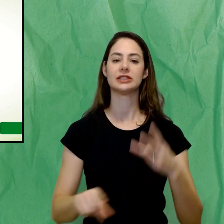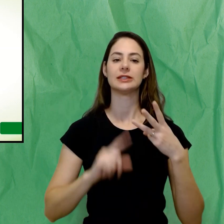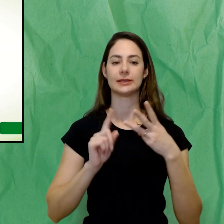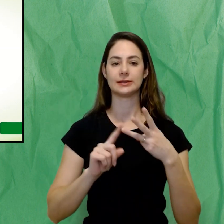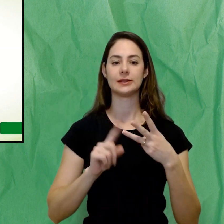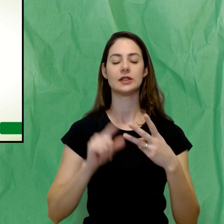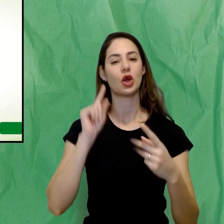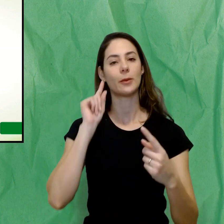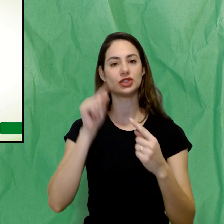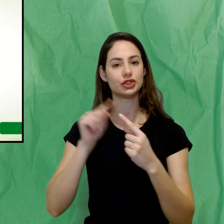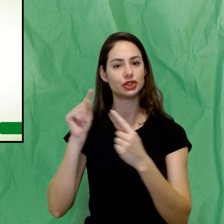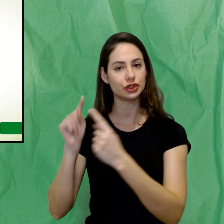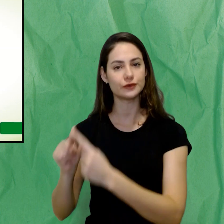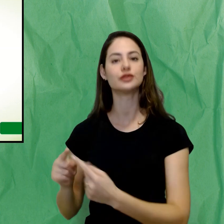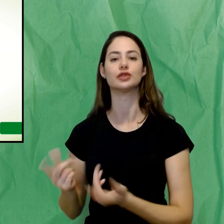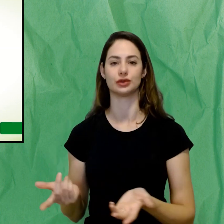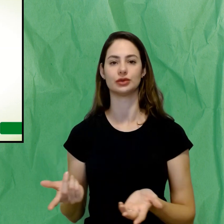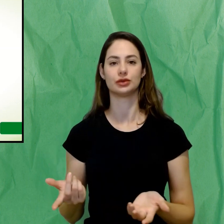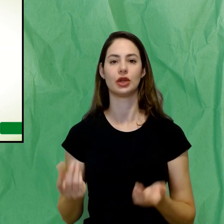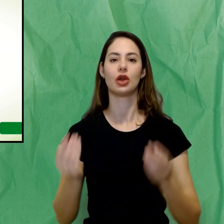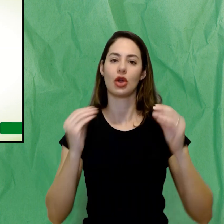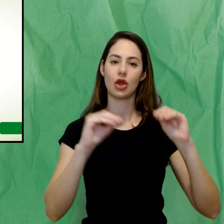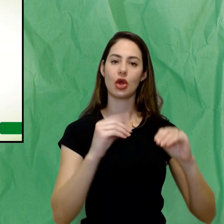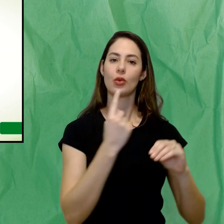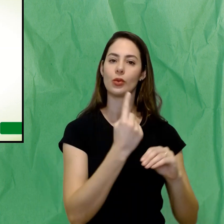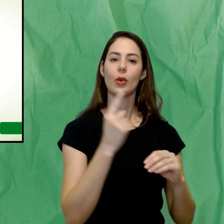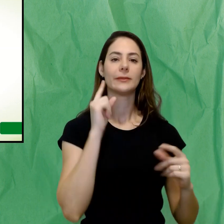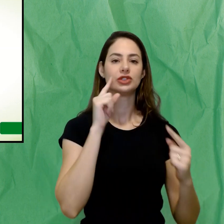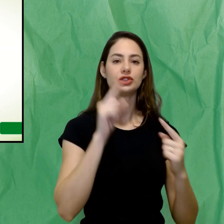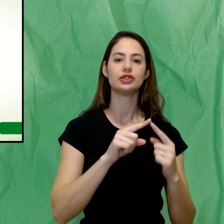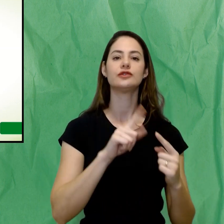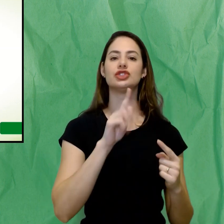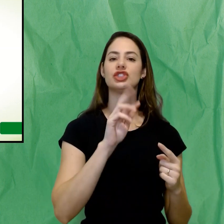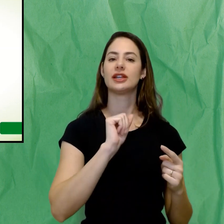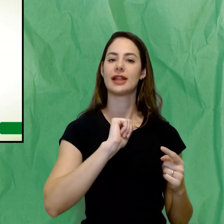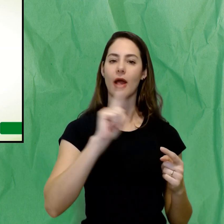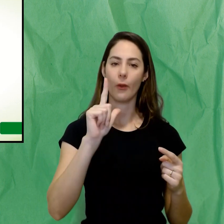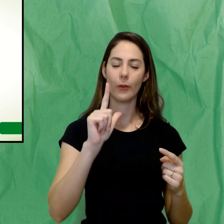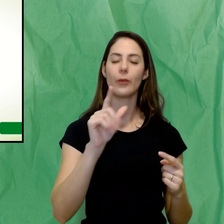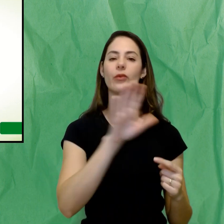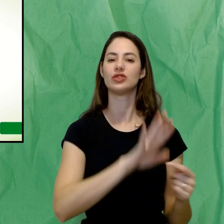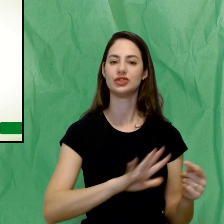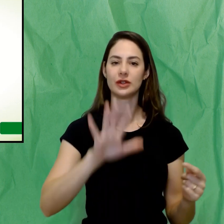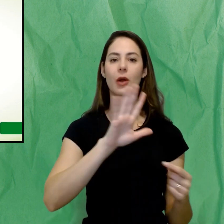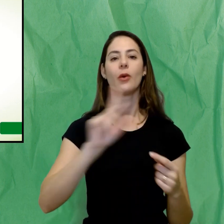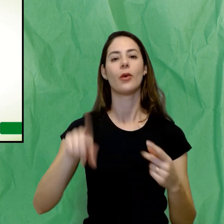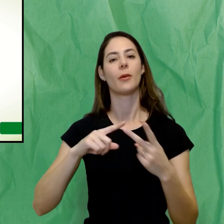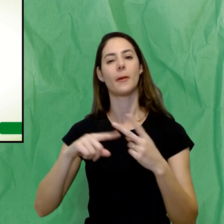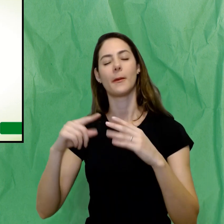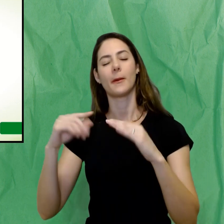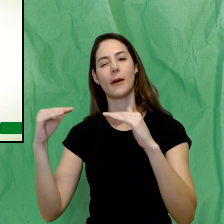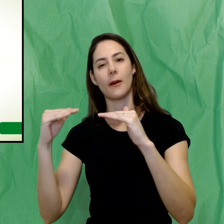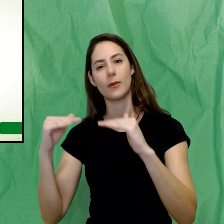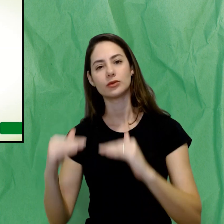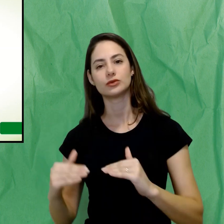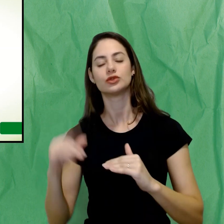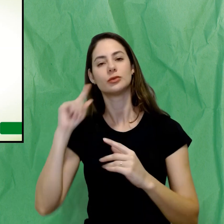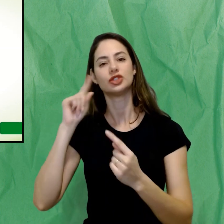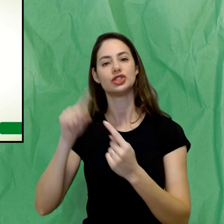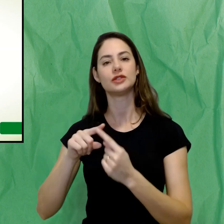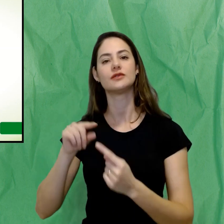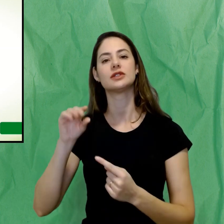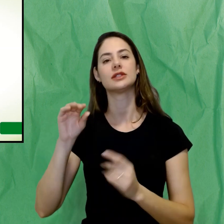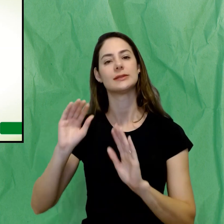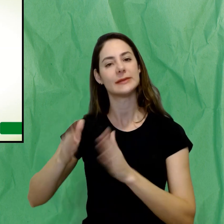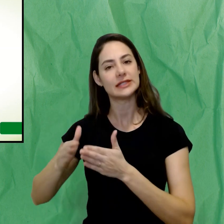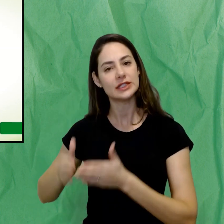Terceiro item são os objetivos. Geralmente a gente coloca um objetivo geral, que é o tema central do relatório, e alguns objetivos específicos,